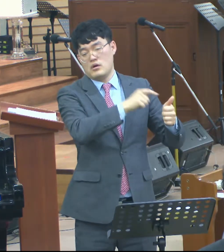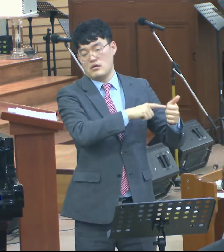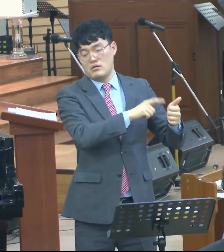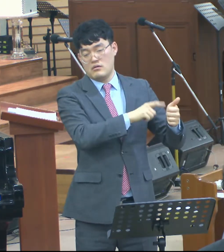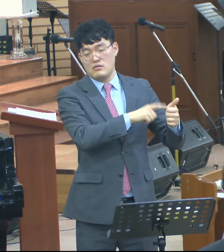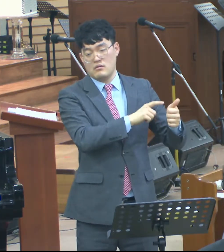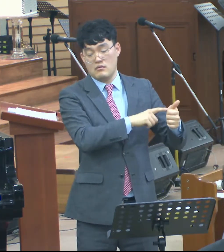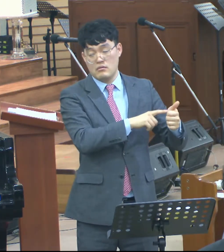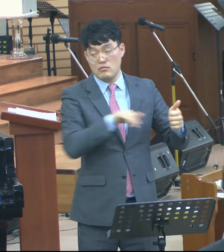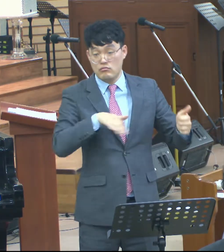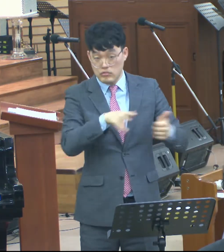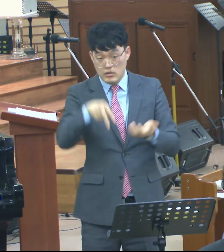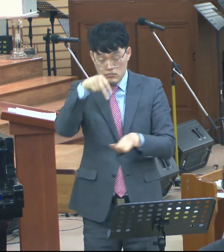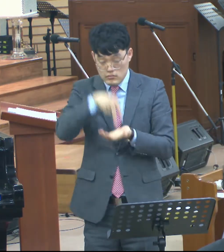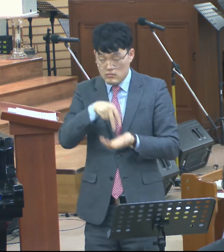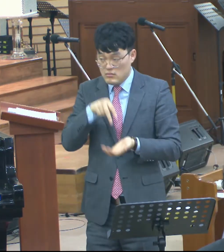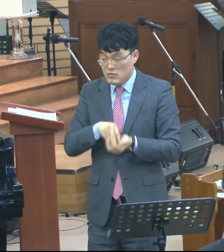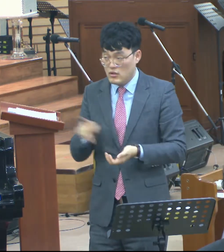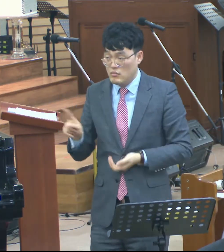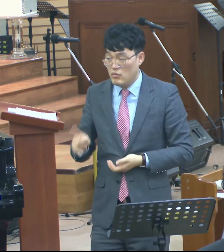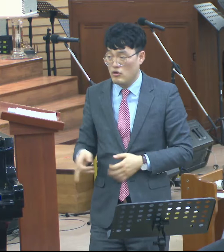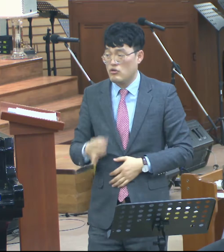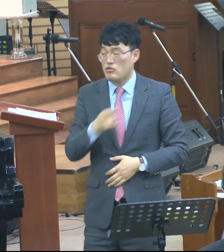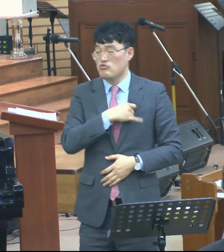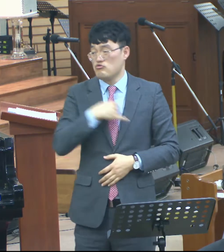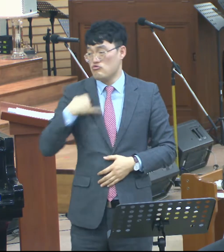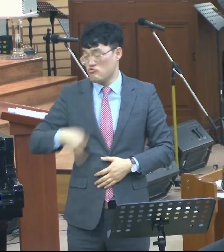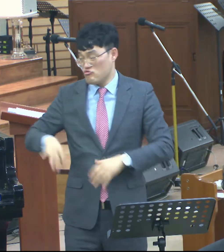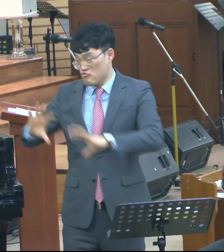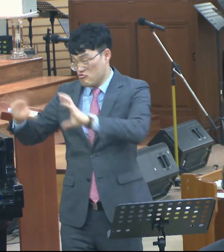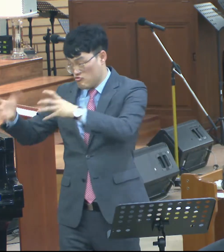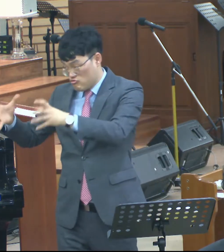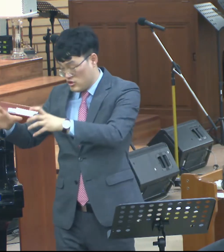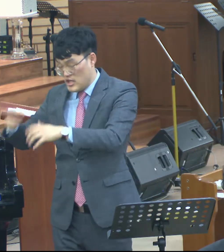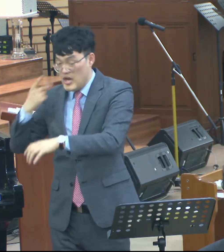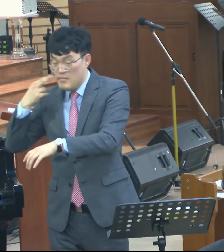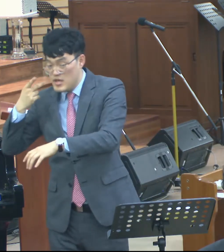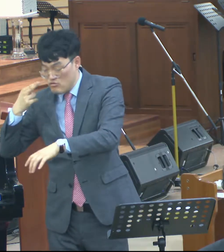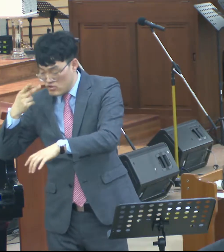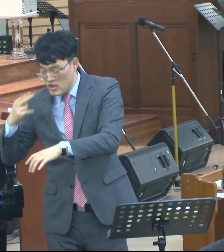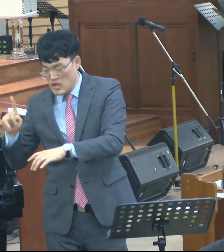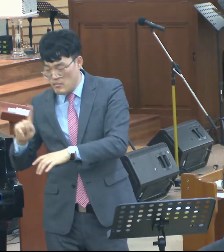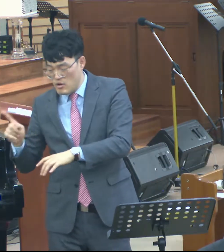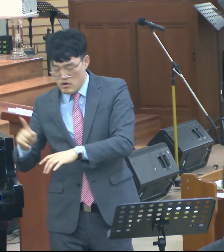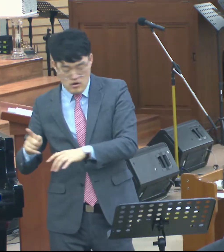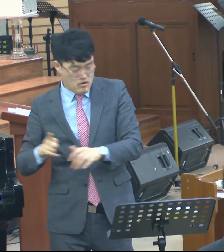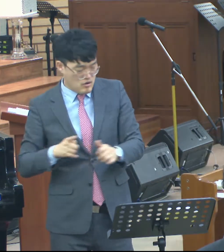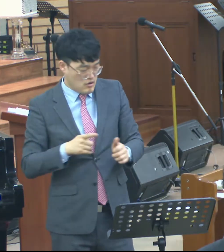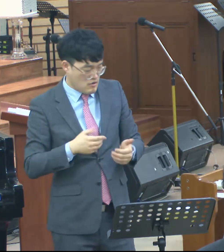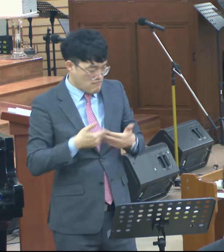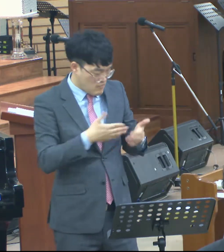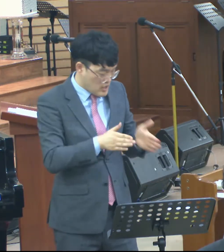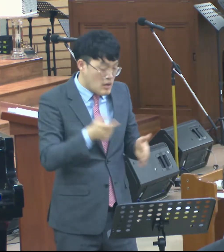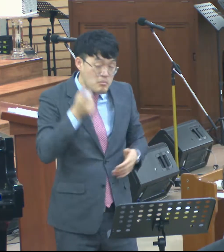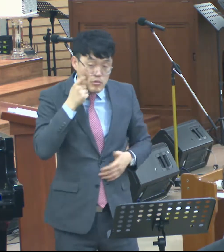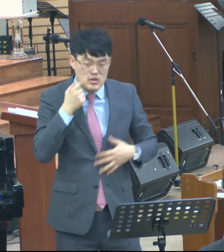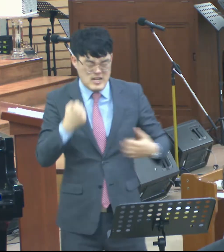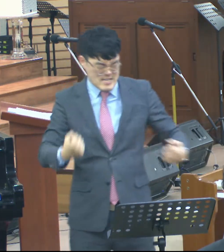우리로 말하면요 중국이나 미국이 함부로 할 수 없는 굉장히 강력한 나라를 만든 대통령에 해당되는